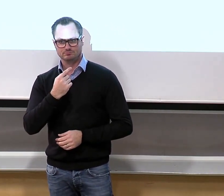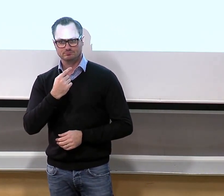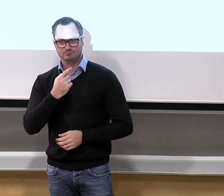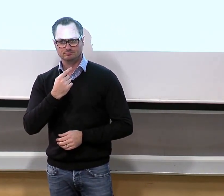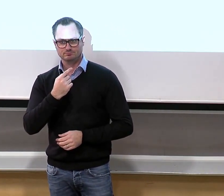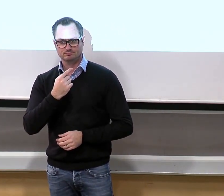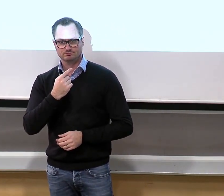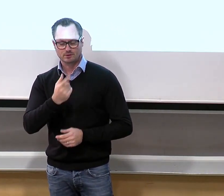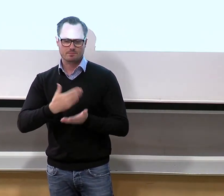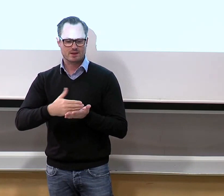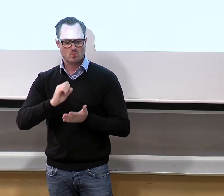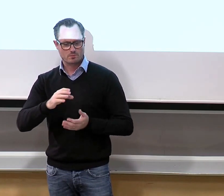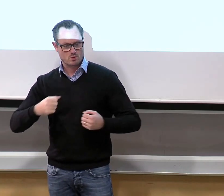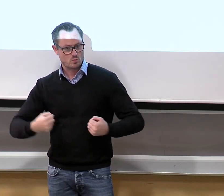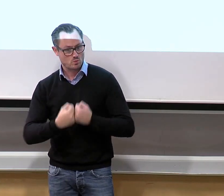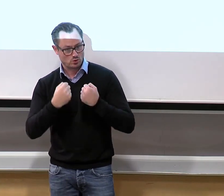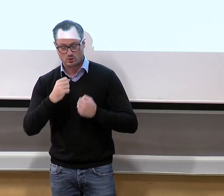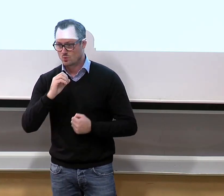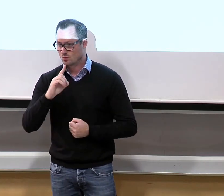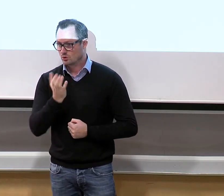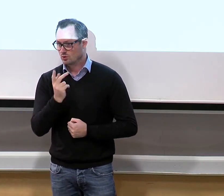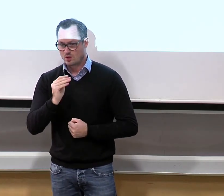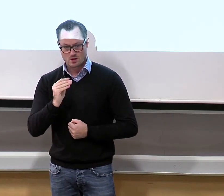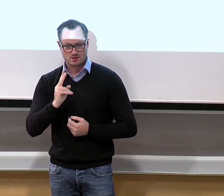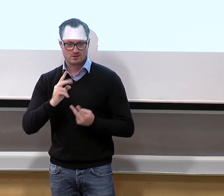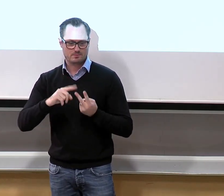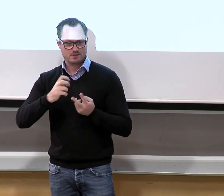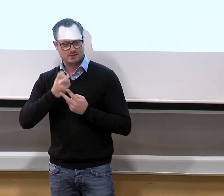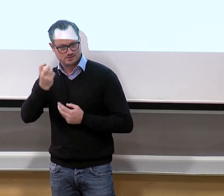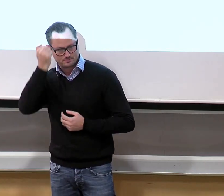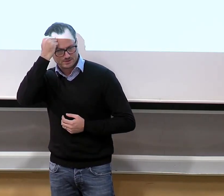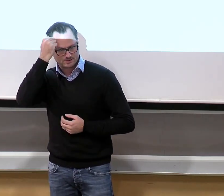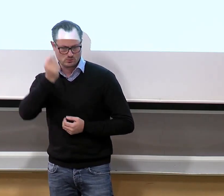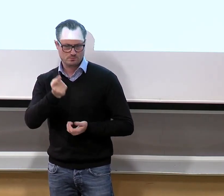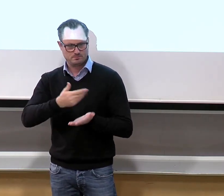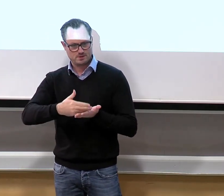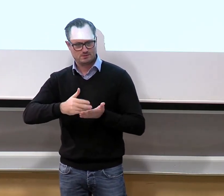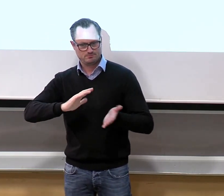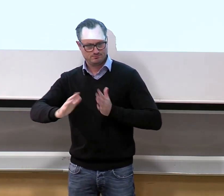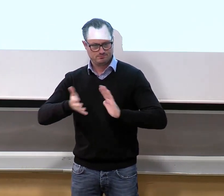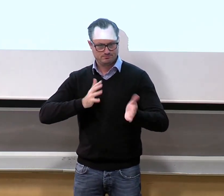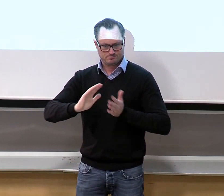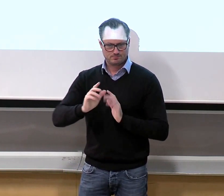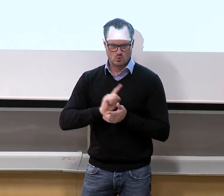När de berättade en fri berättelse. De berättade om en olycka eller om ett